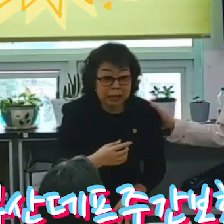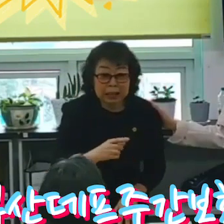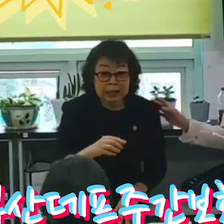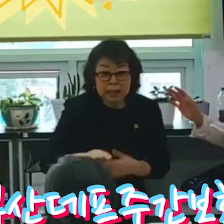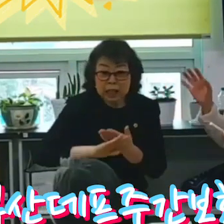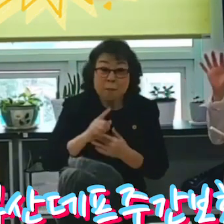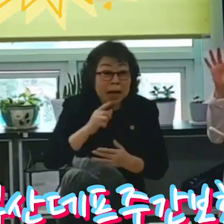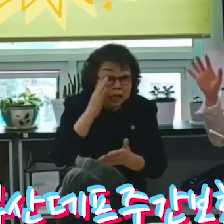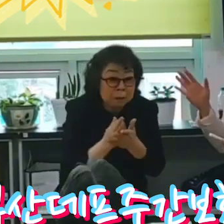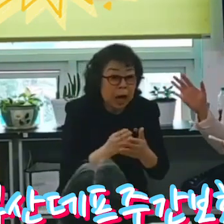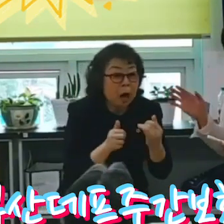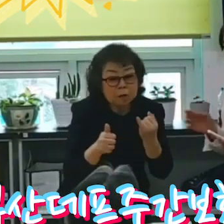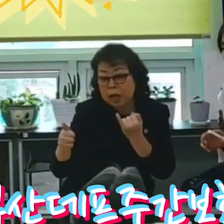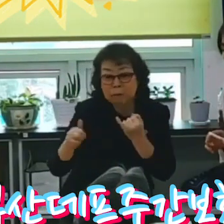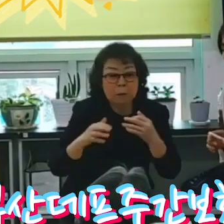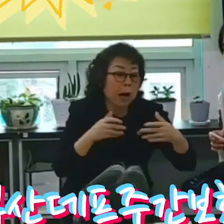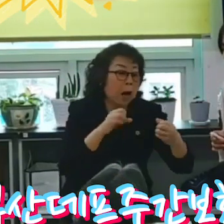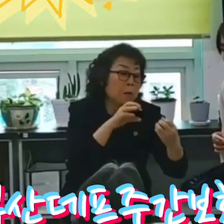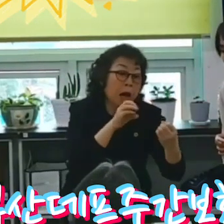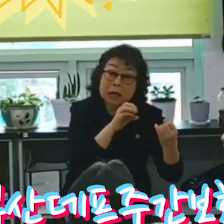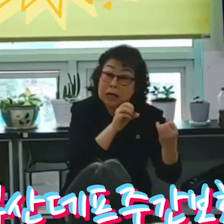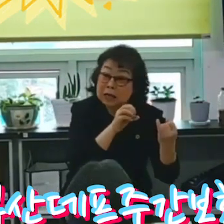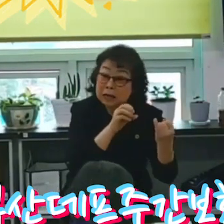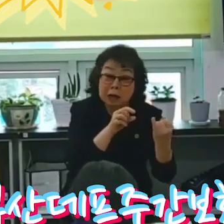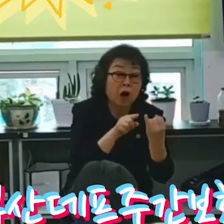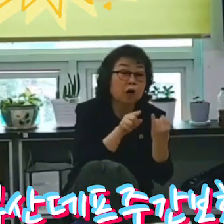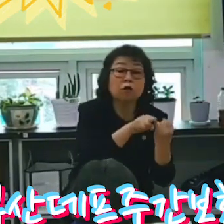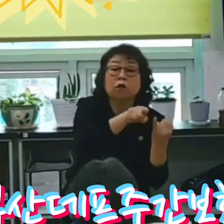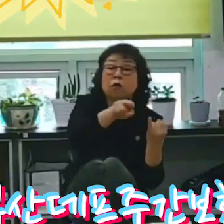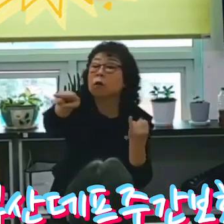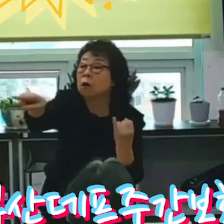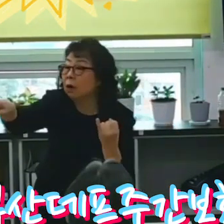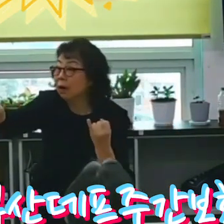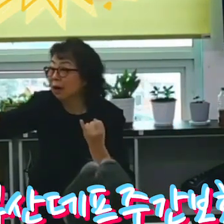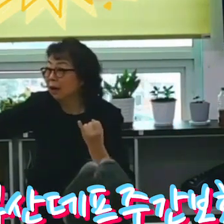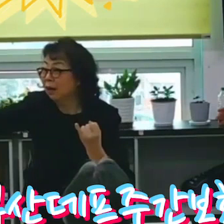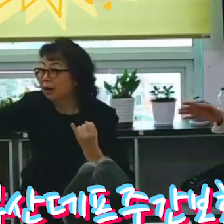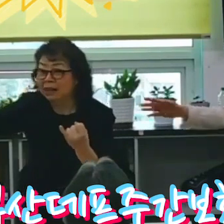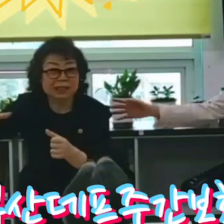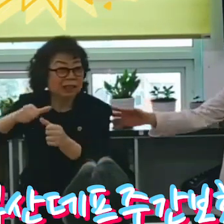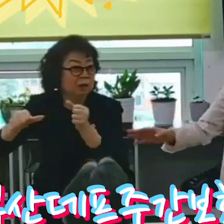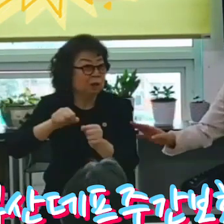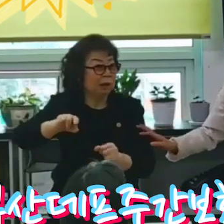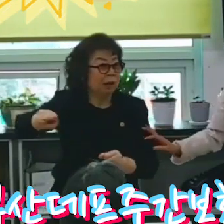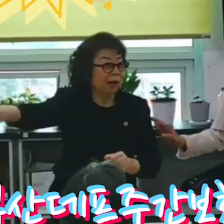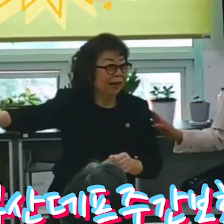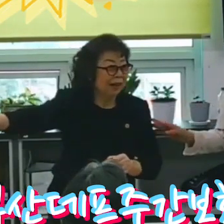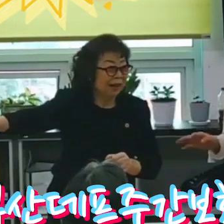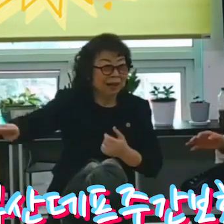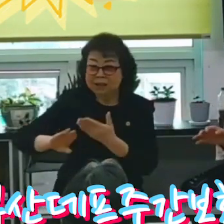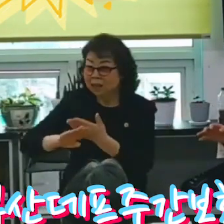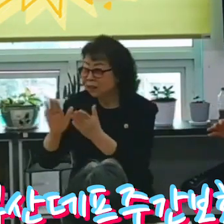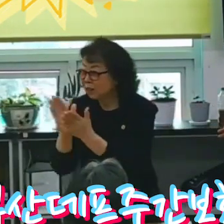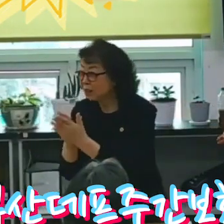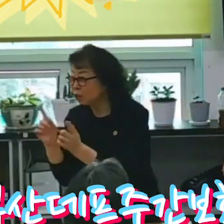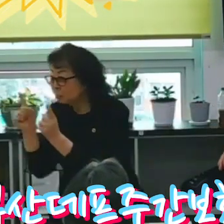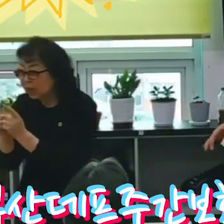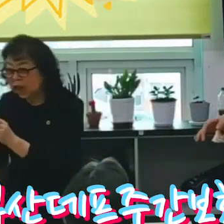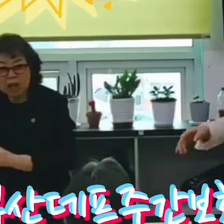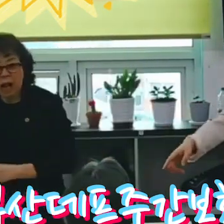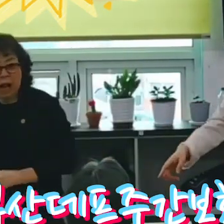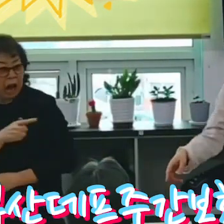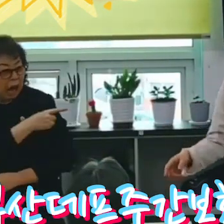절대 말하면 안 돼? 그러면서 말을 해요. 예. 근데 이 친구도 다른 친한 친구한테 가서